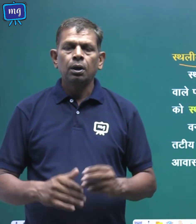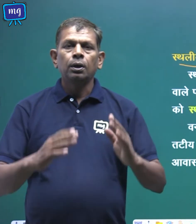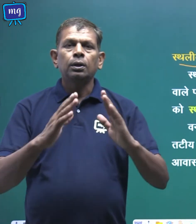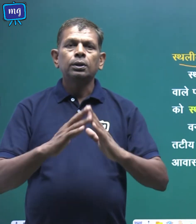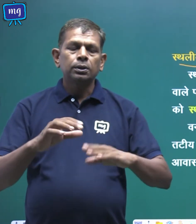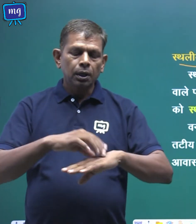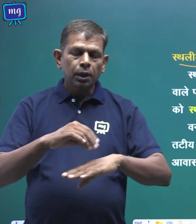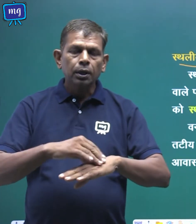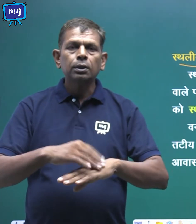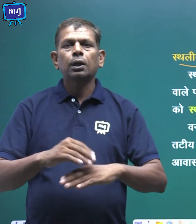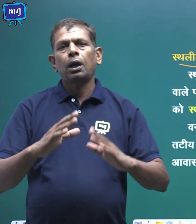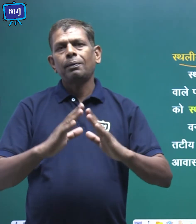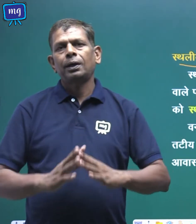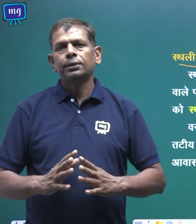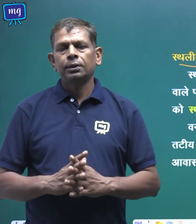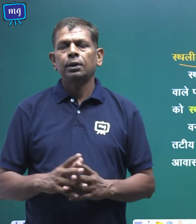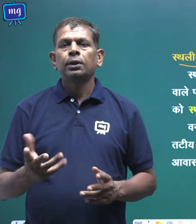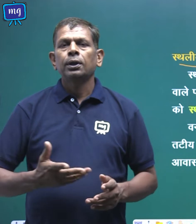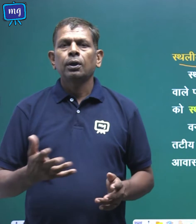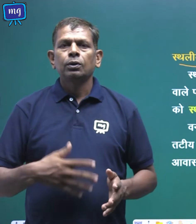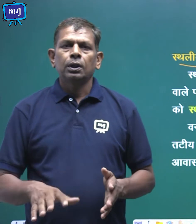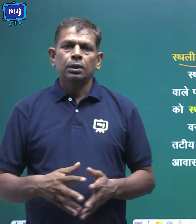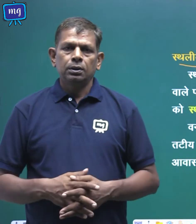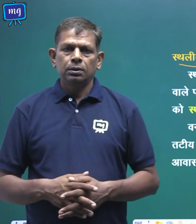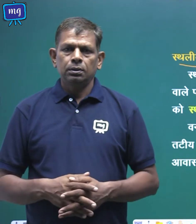स्थलीय आवास ये क्या होता है?